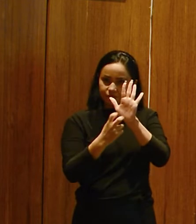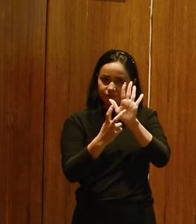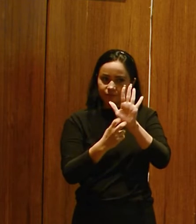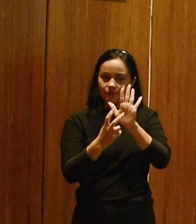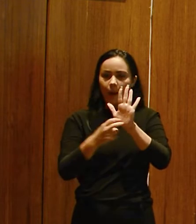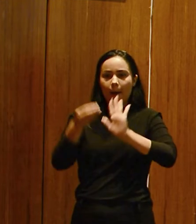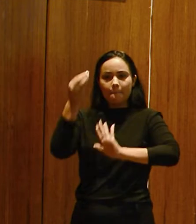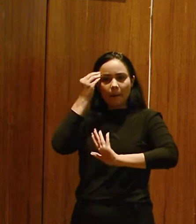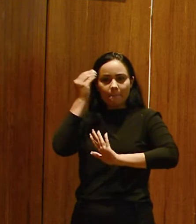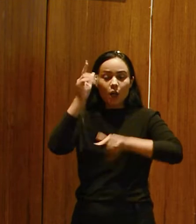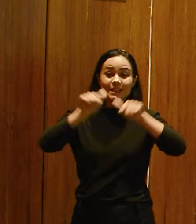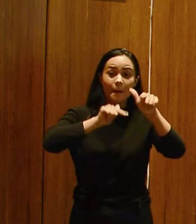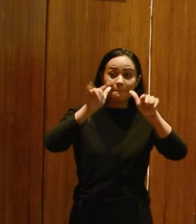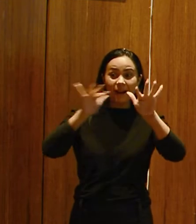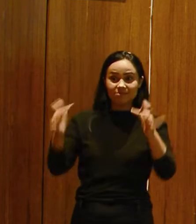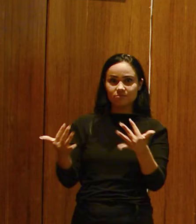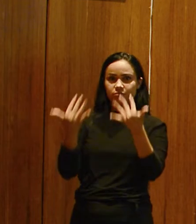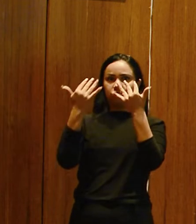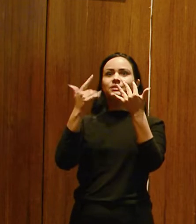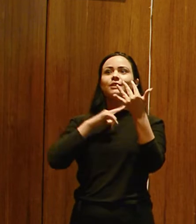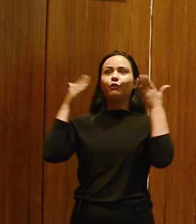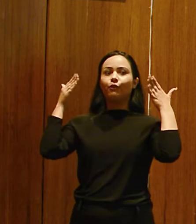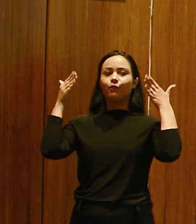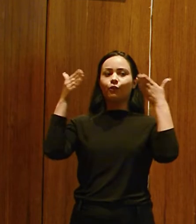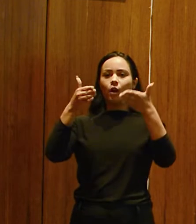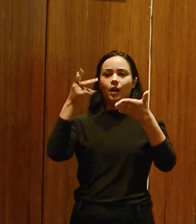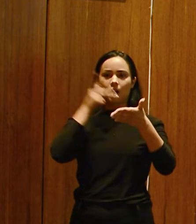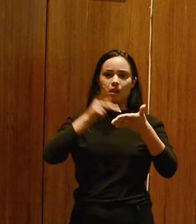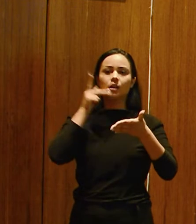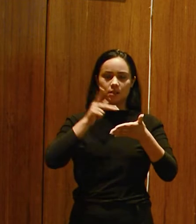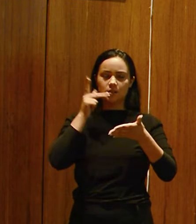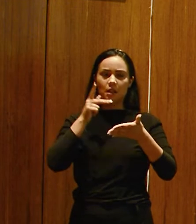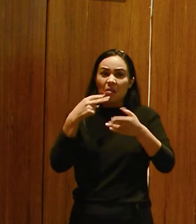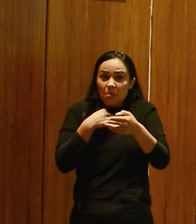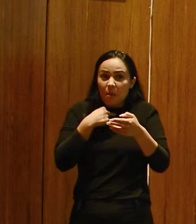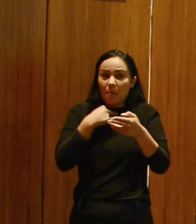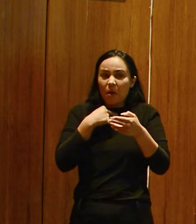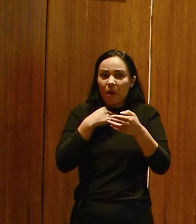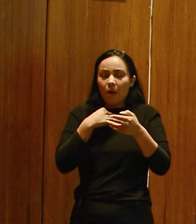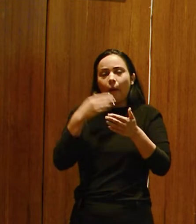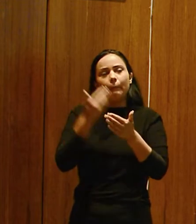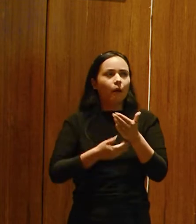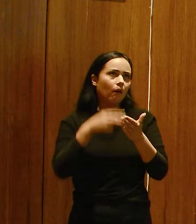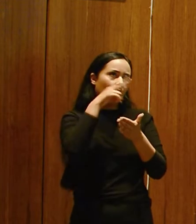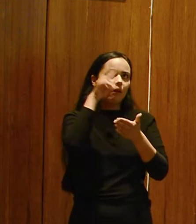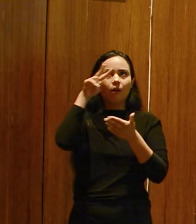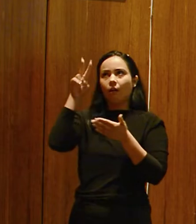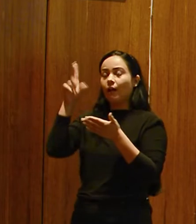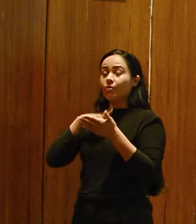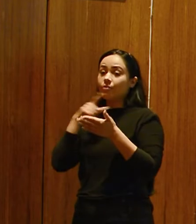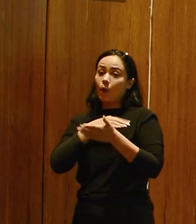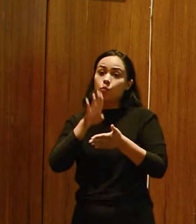de trabalho, a sua atenção. Vocês têm que estar focados no que eu estou dizendo, não podem estar desatentos, o ambiente aqui tem que